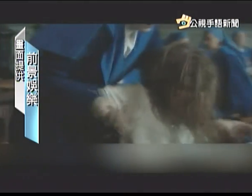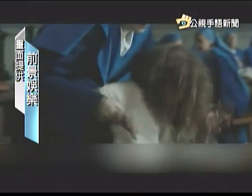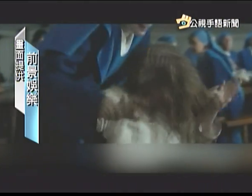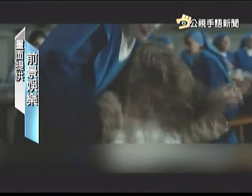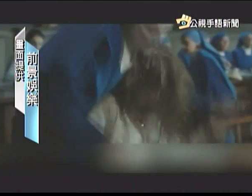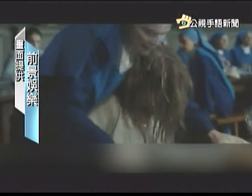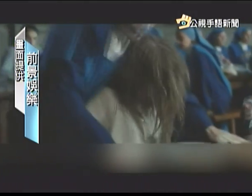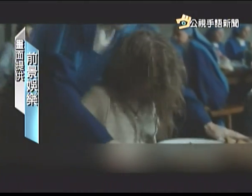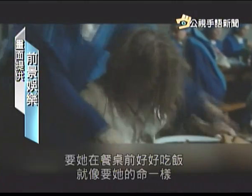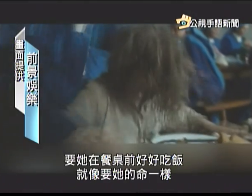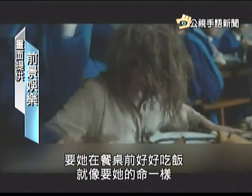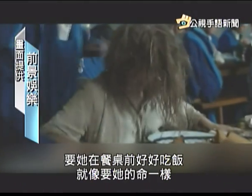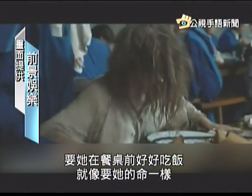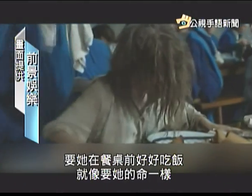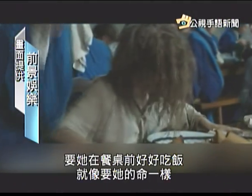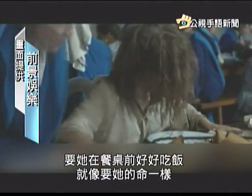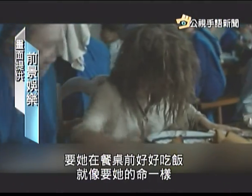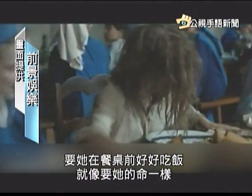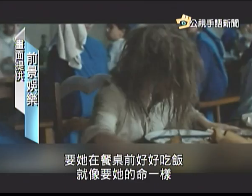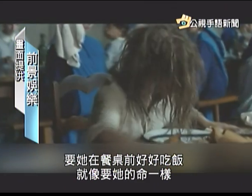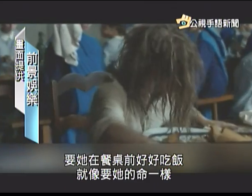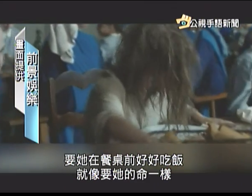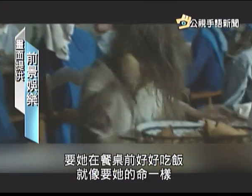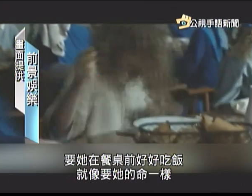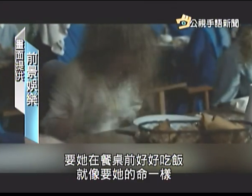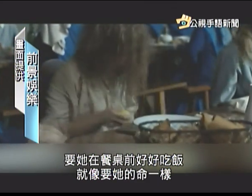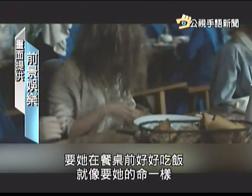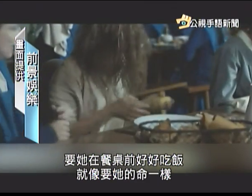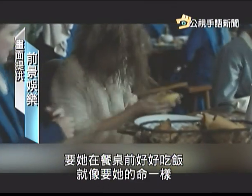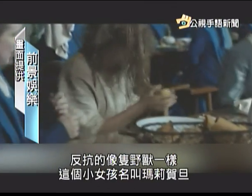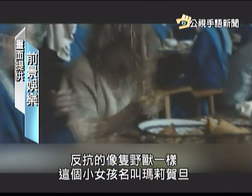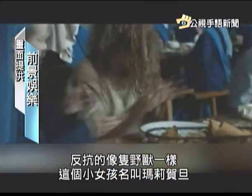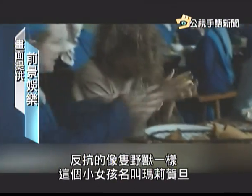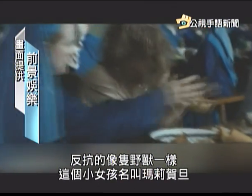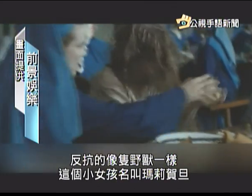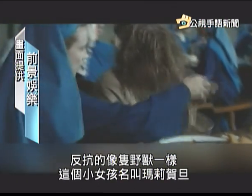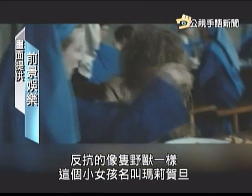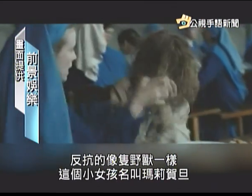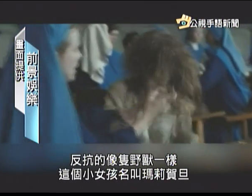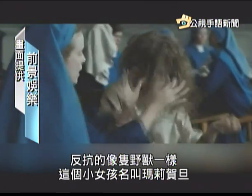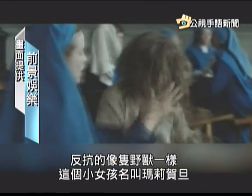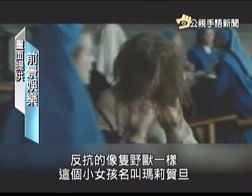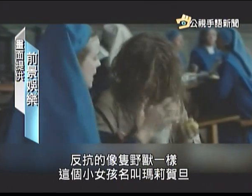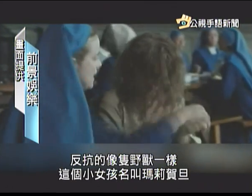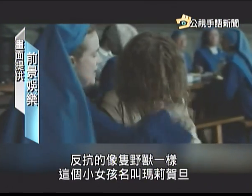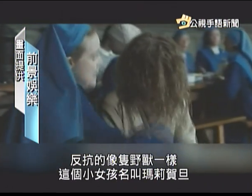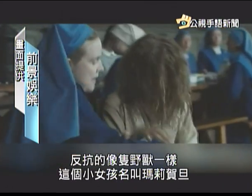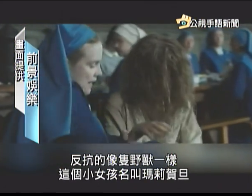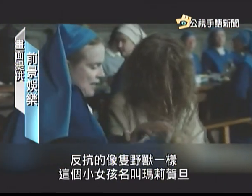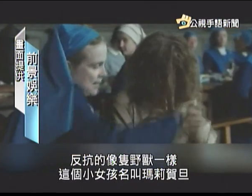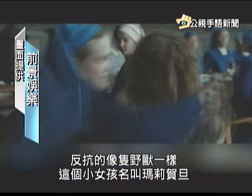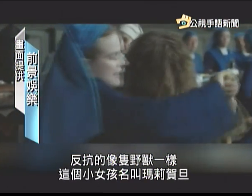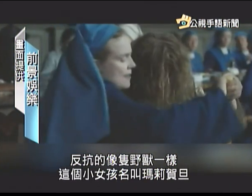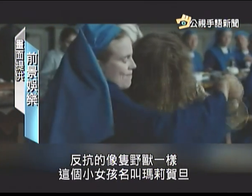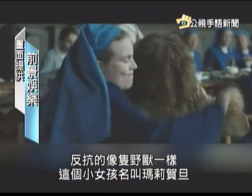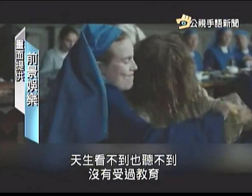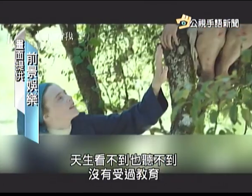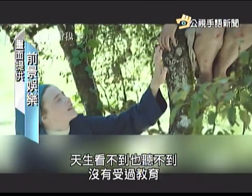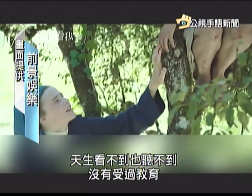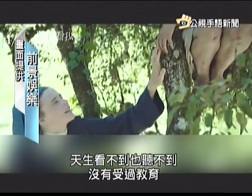你要他在饭桌前好好吃饭，就像要他的命一样。我看了像只野兽。这个小女孩名叫玛丽·赫丹，天生看不到也